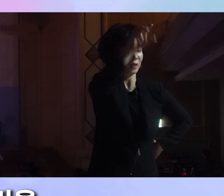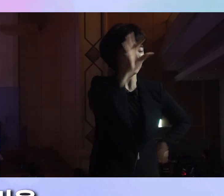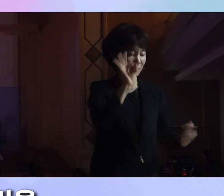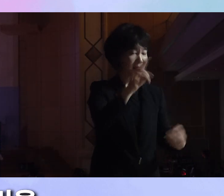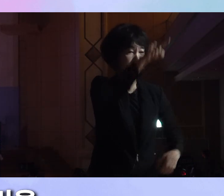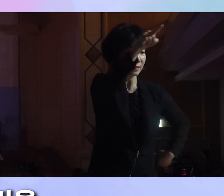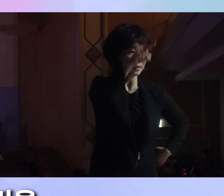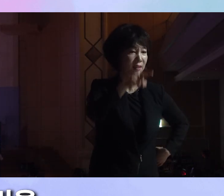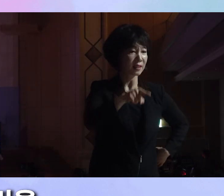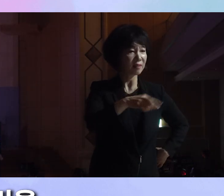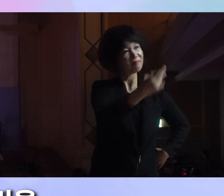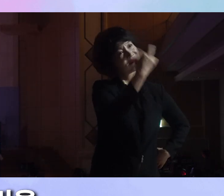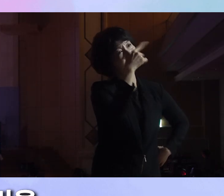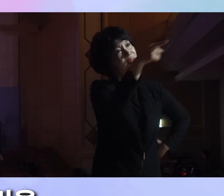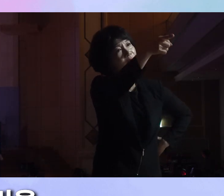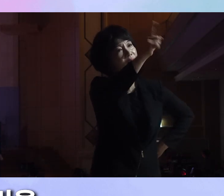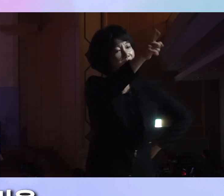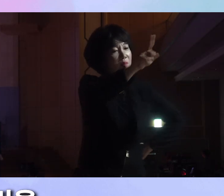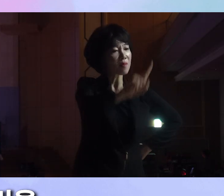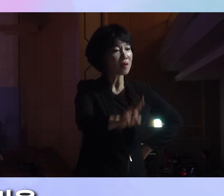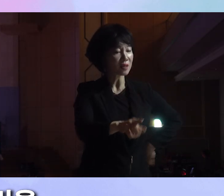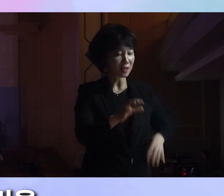지금 이런 때 죄송합니다.